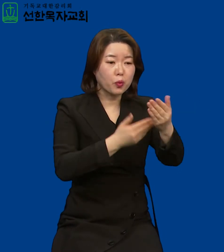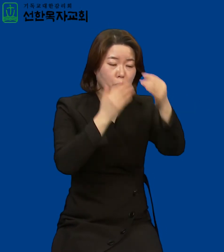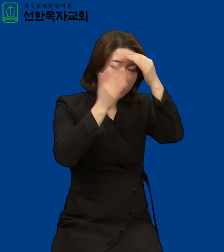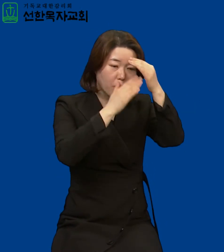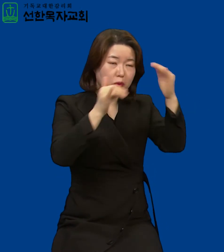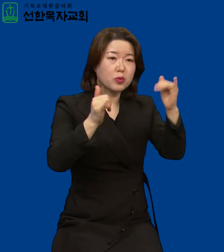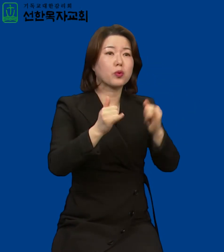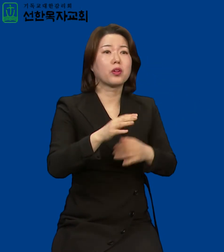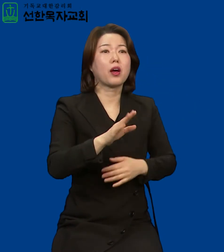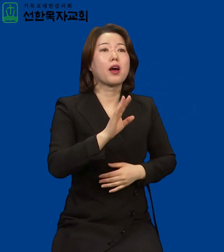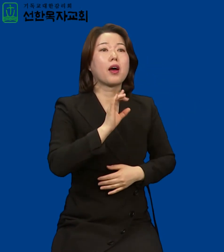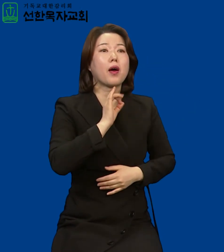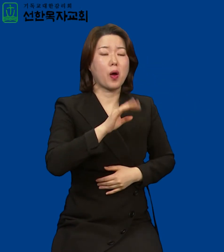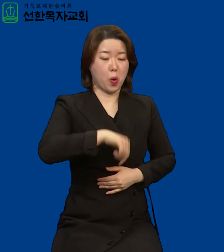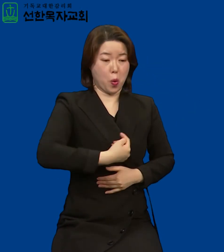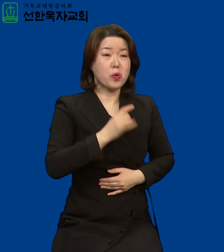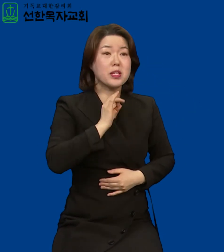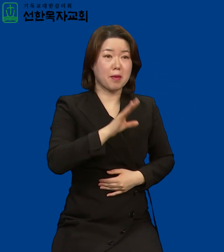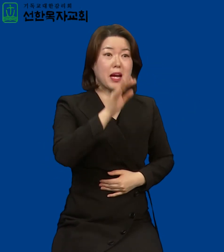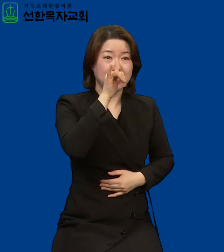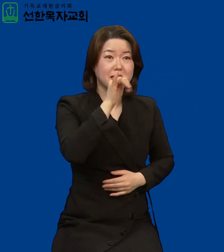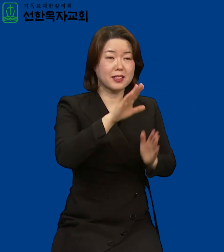없는 혼자만 남아있을 때,